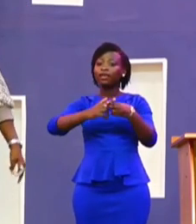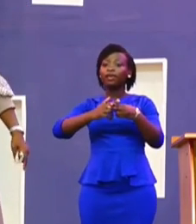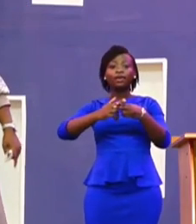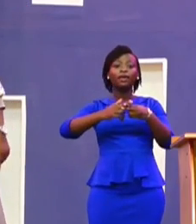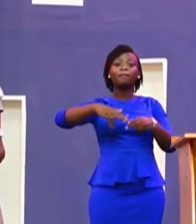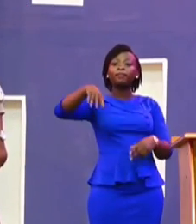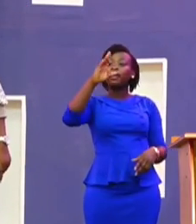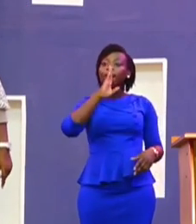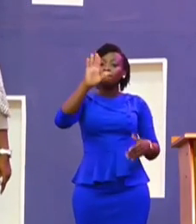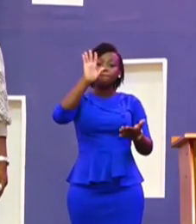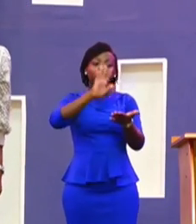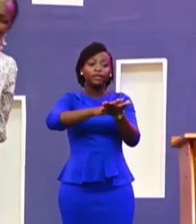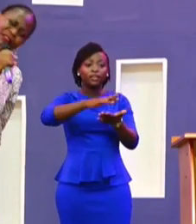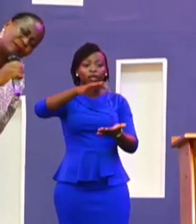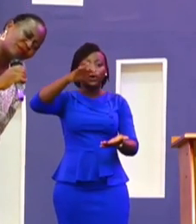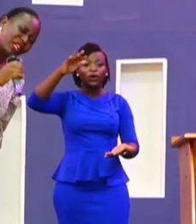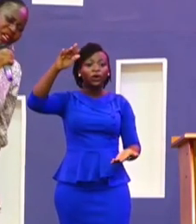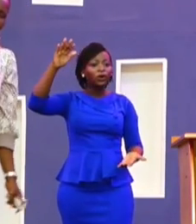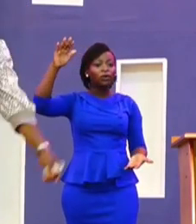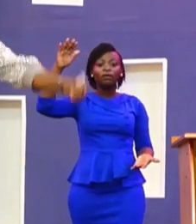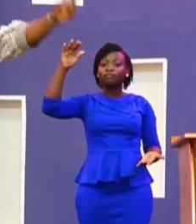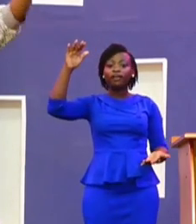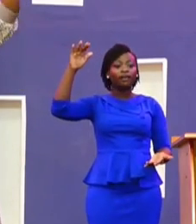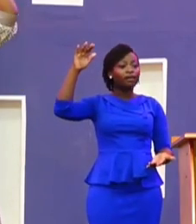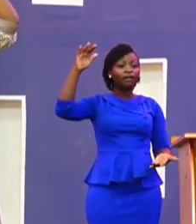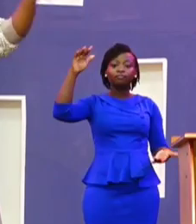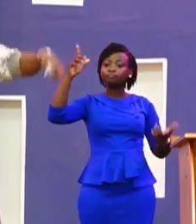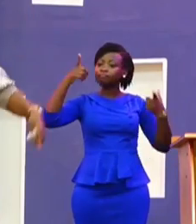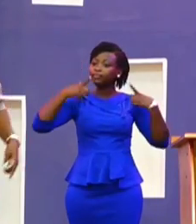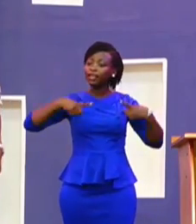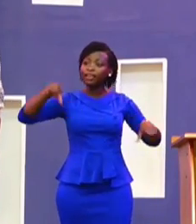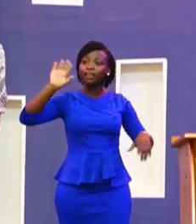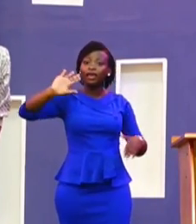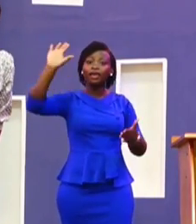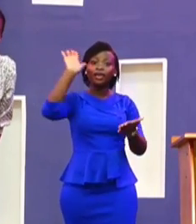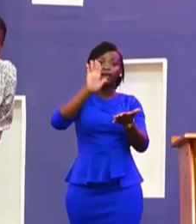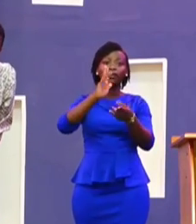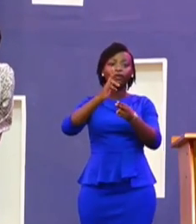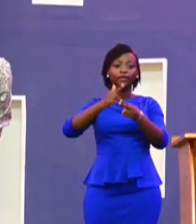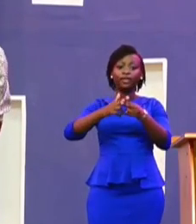name be glorified. Let your name